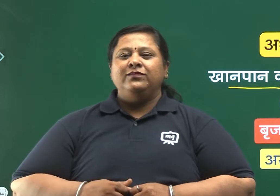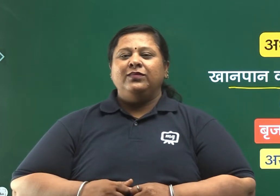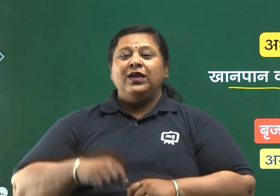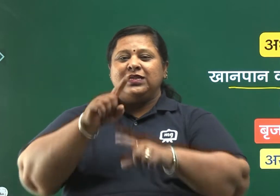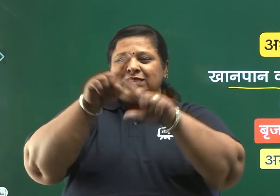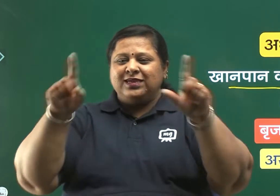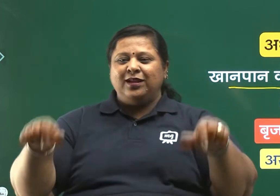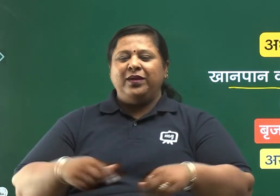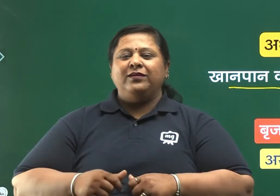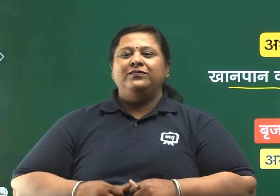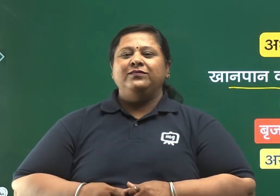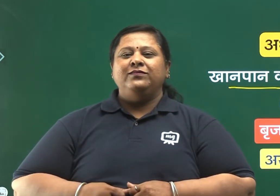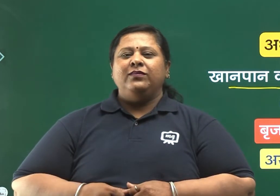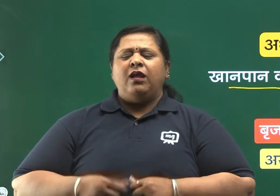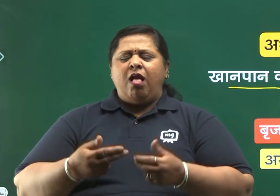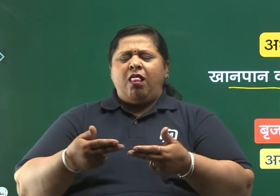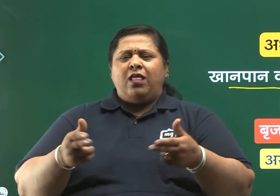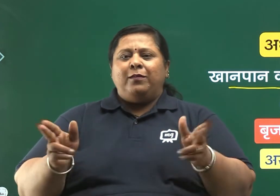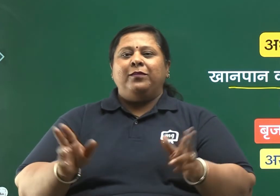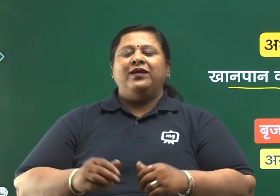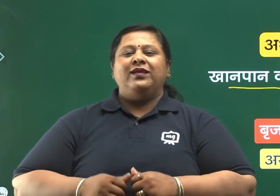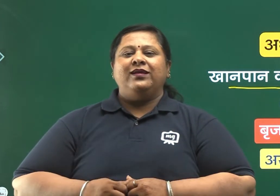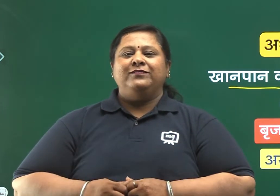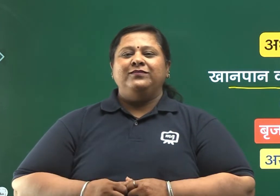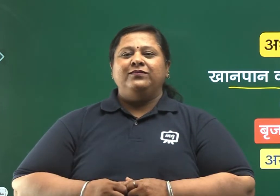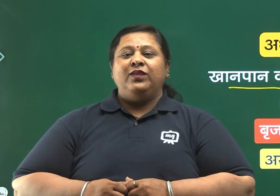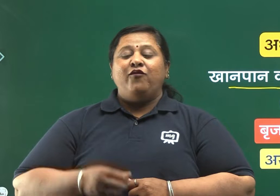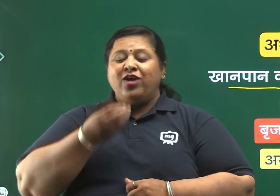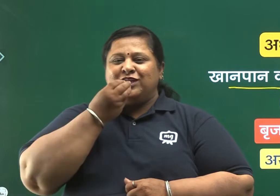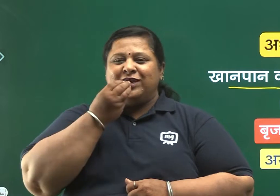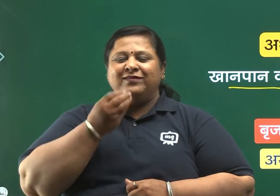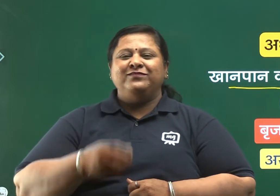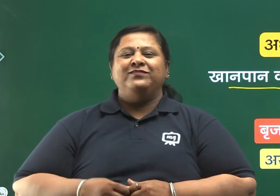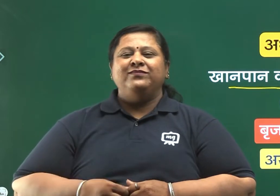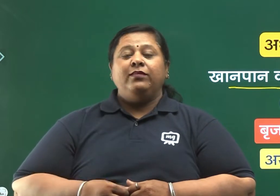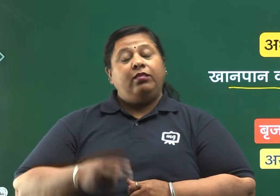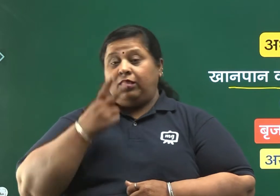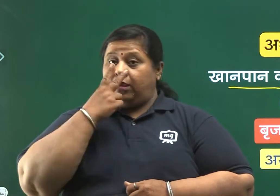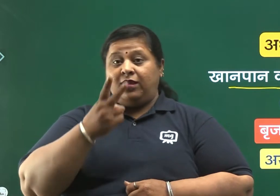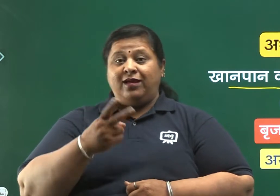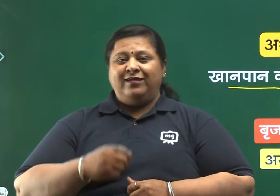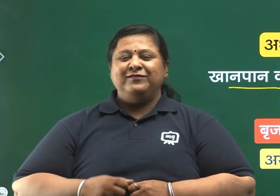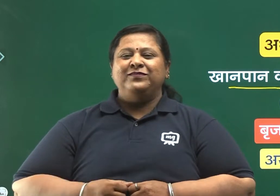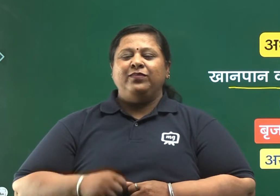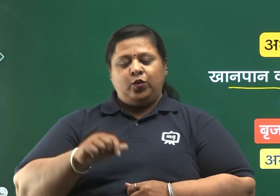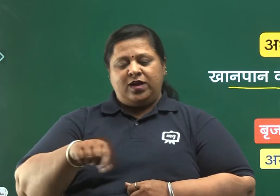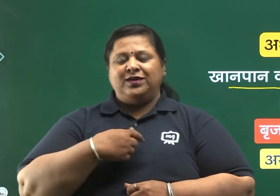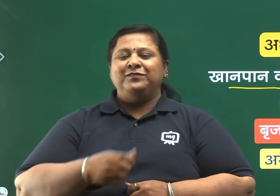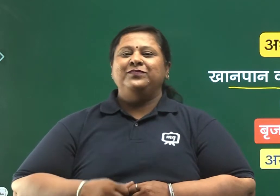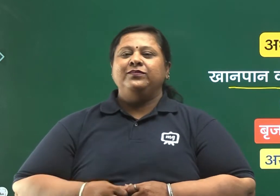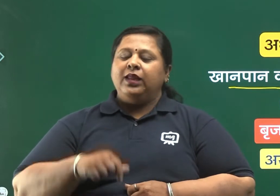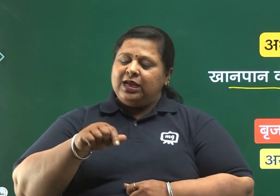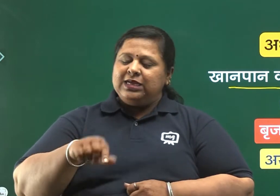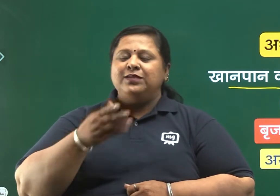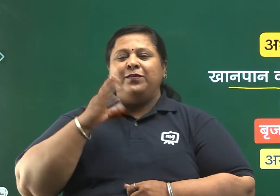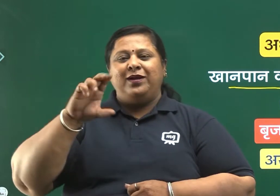इस चित्र में अलग अलग प्रकार के व्यंजन देख रहे हैं। तो आज हम